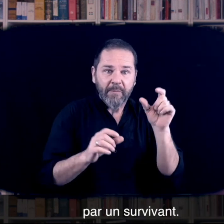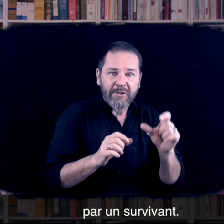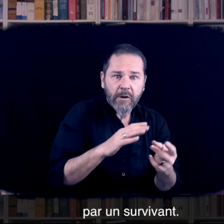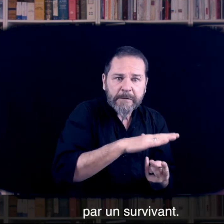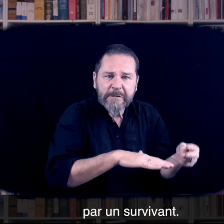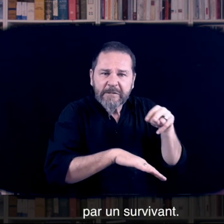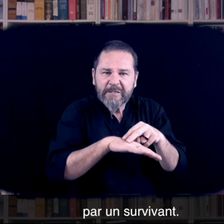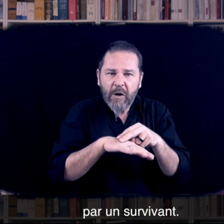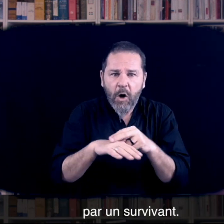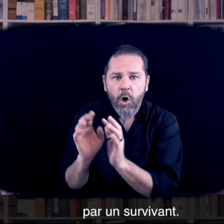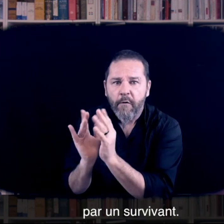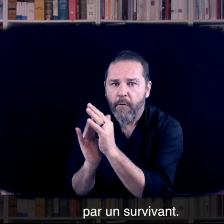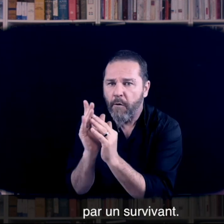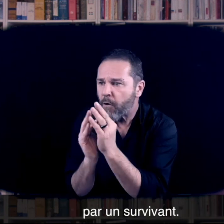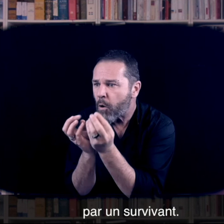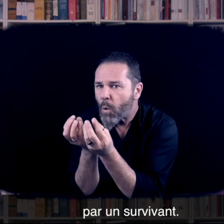par un survivant.